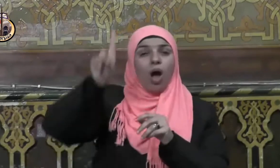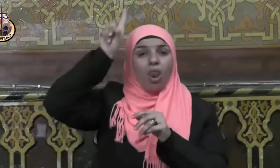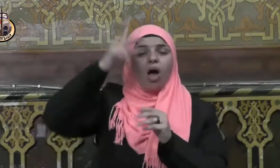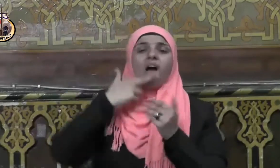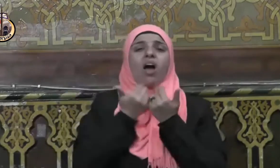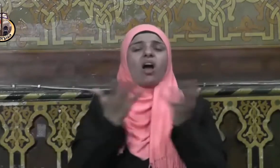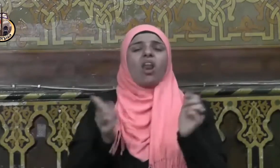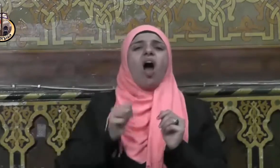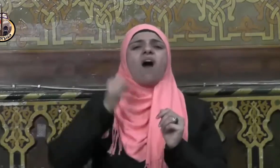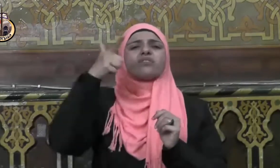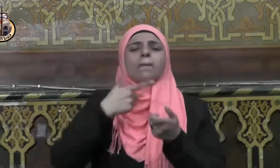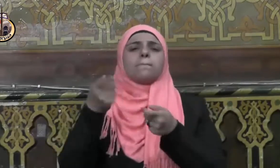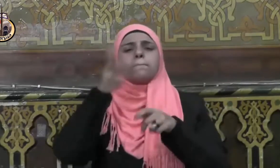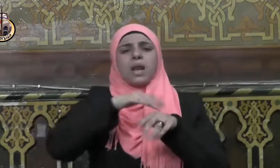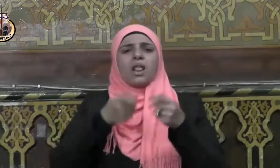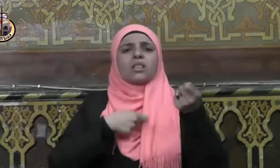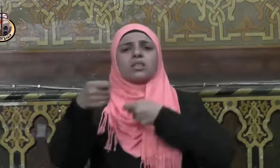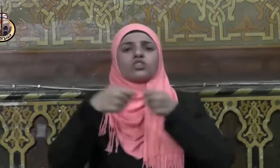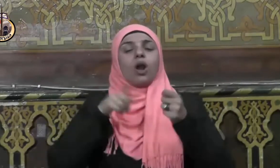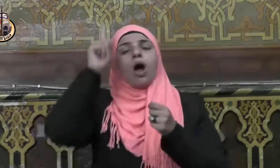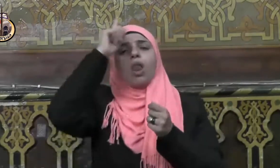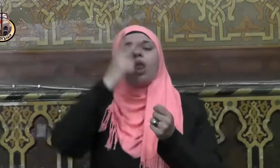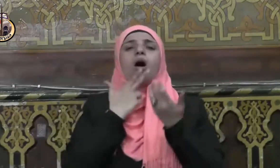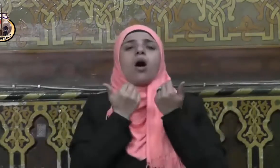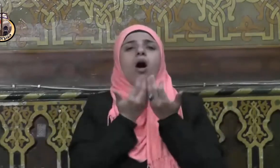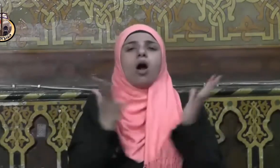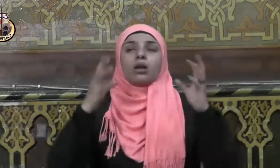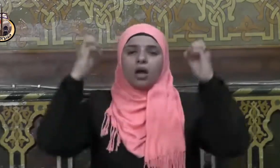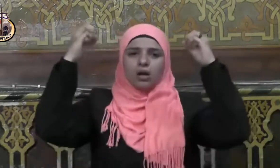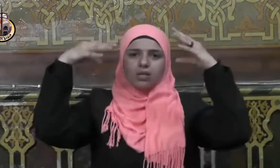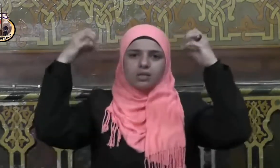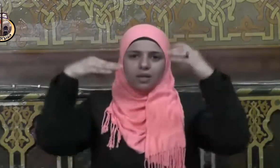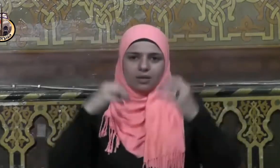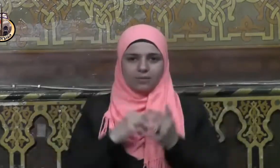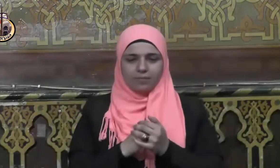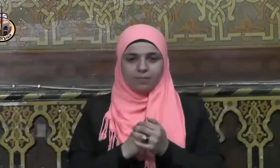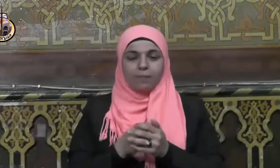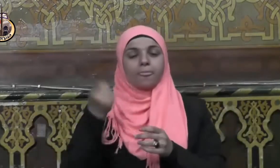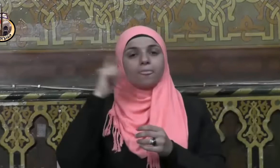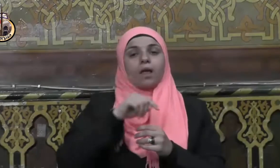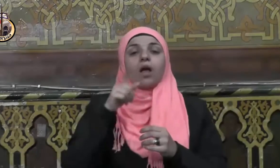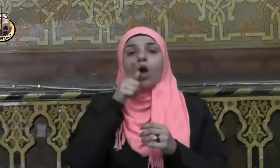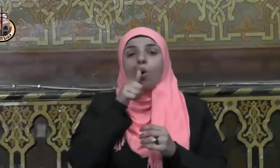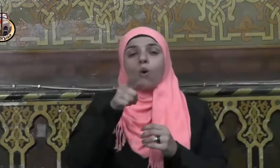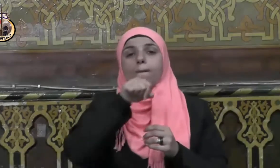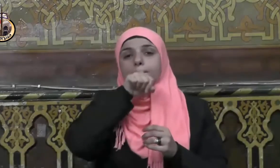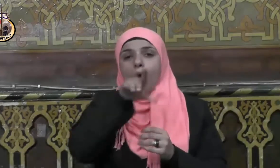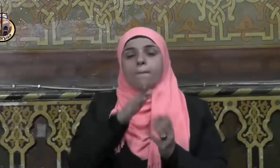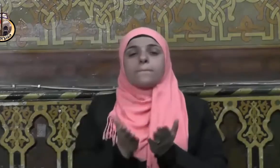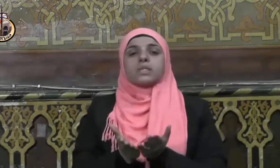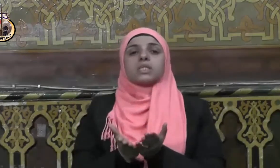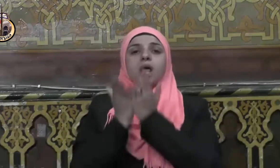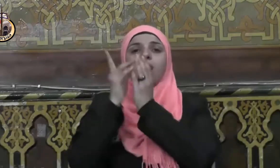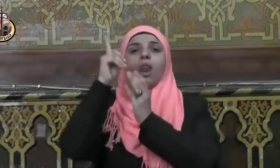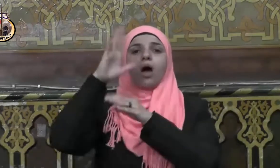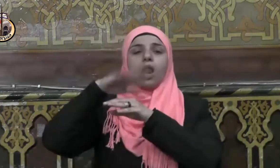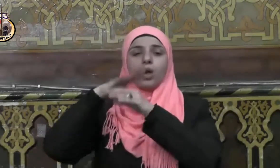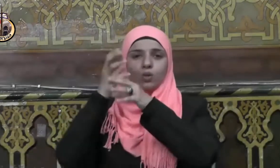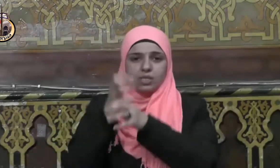التجارة والله خير الرازقين. ويقول صلى الله عليه وسلم: ما